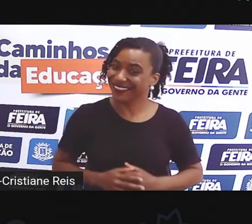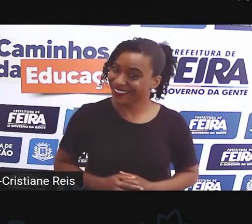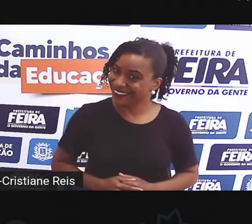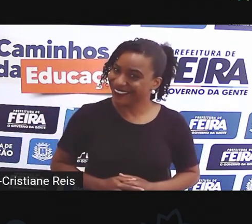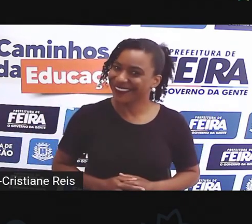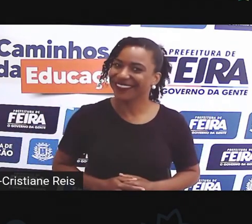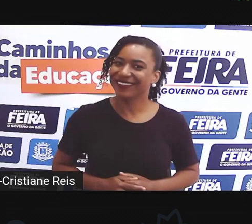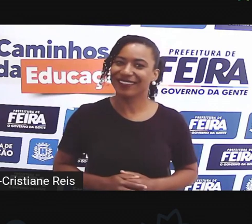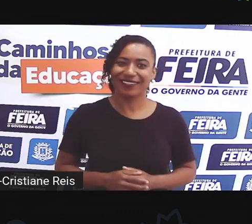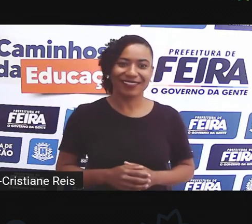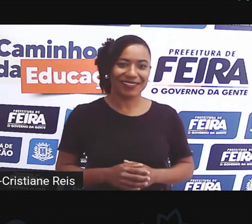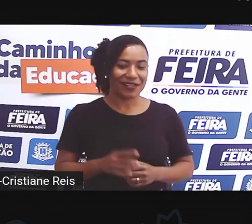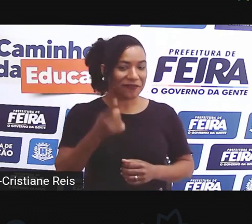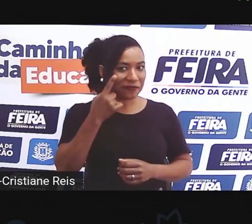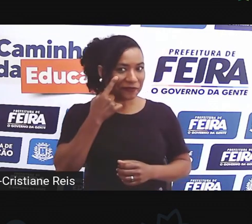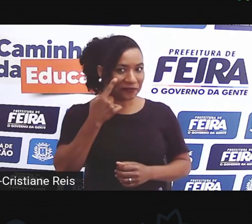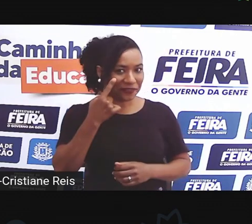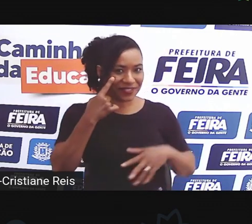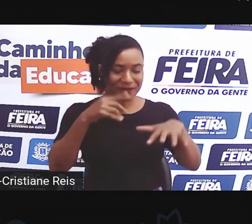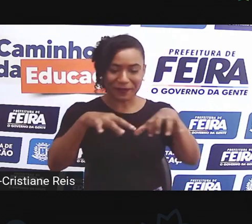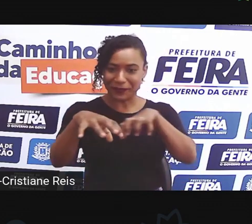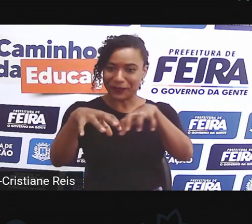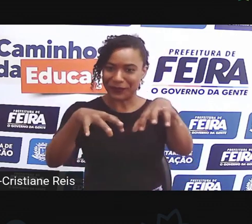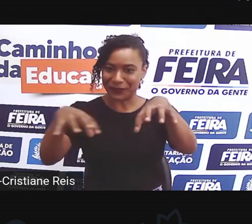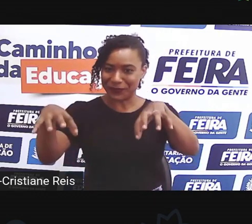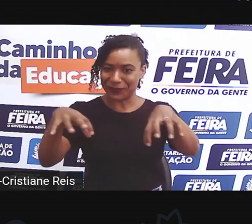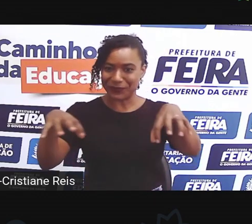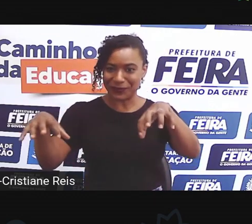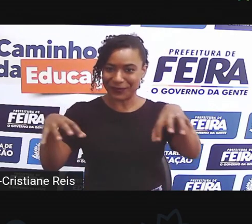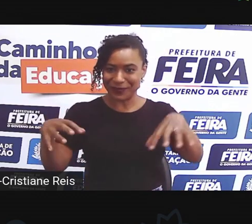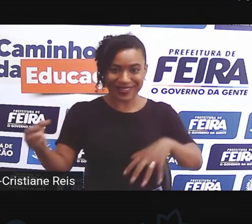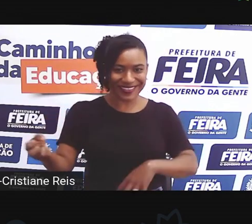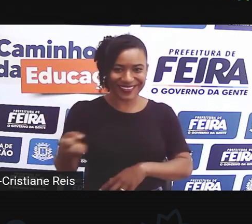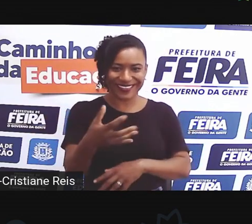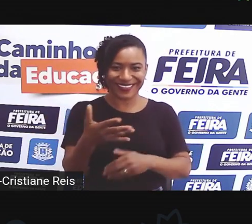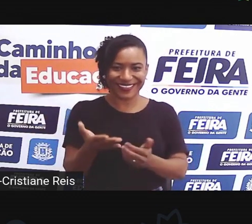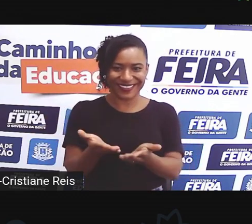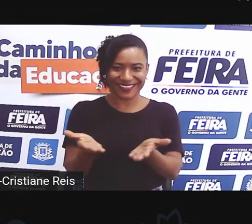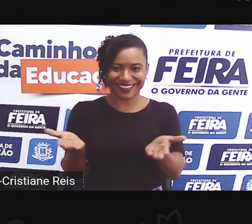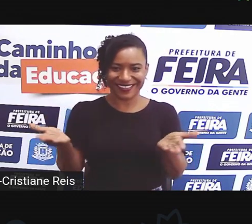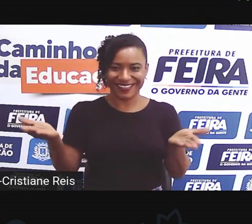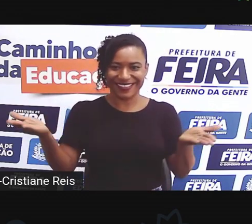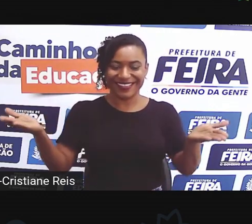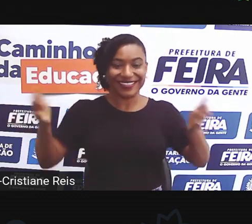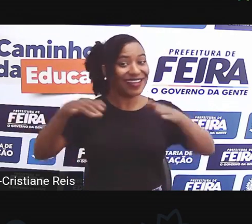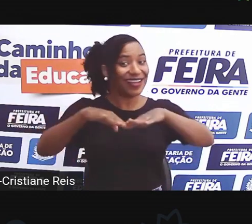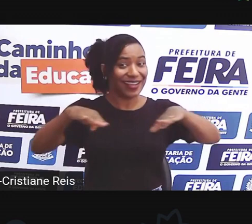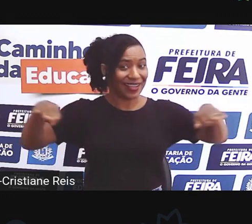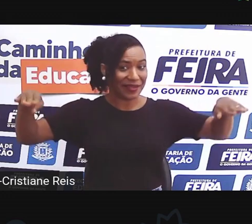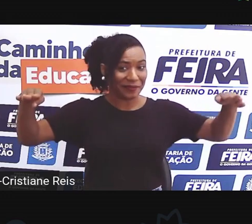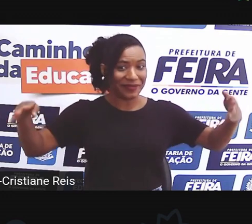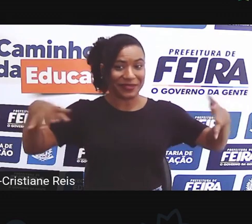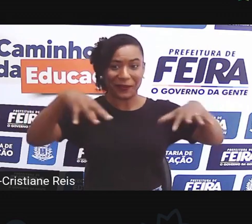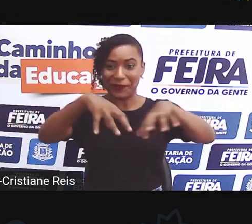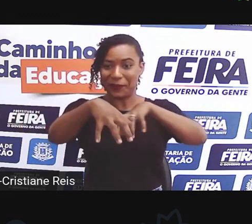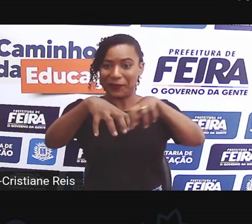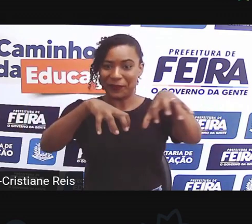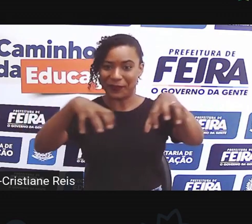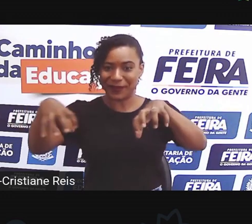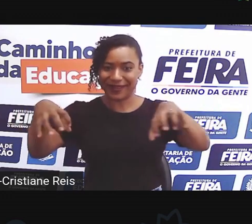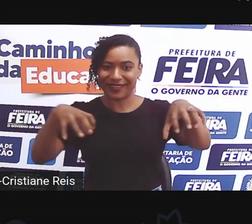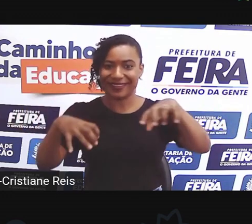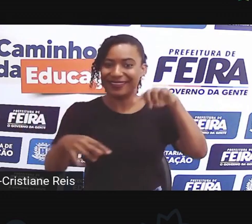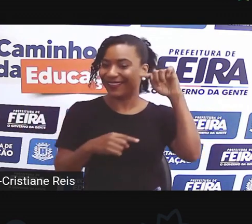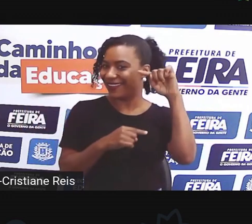Olha só quanta novidade a Bruelisa trouxe hoje. Nossa, minha mesa hoje está recheada. Tem